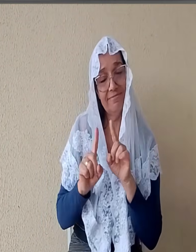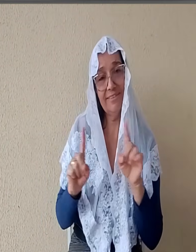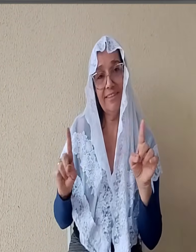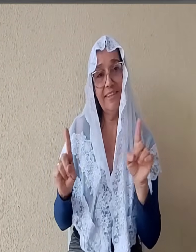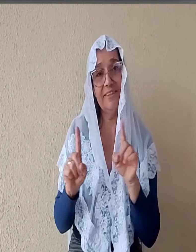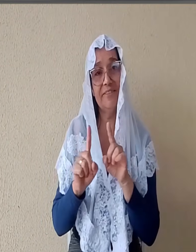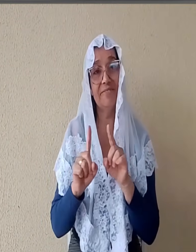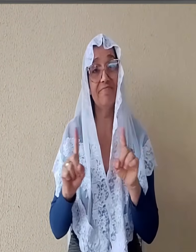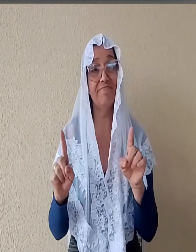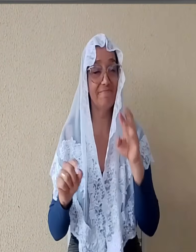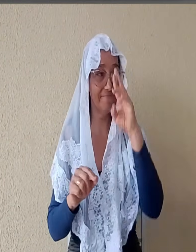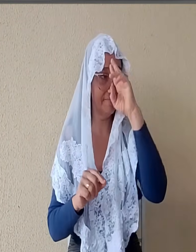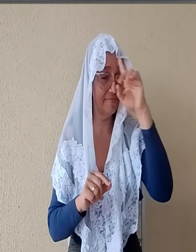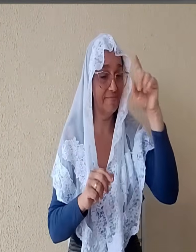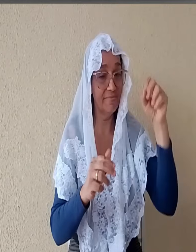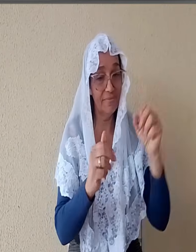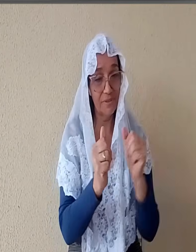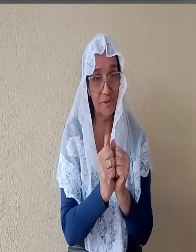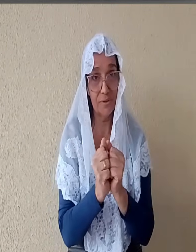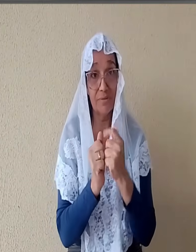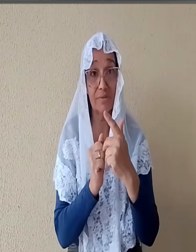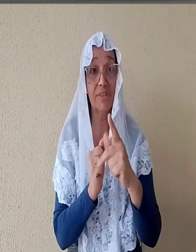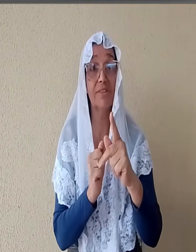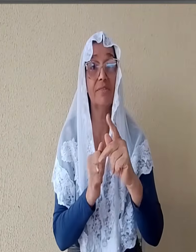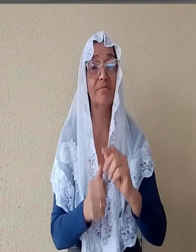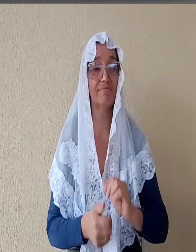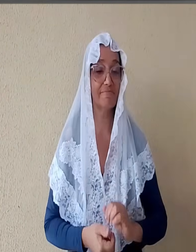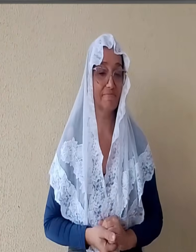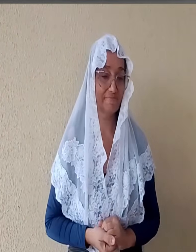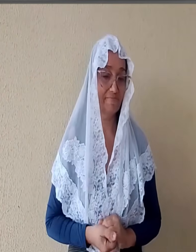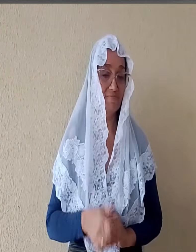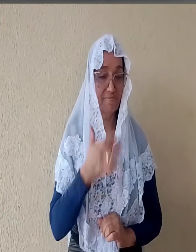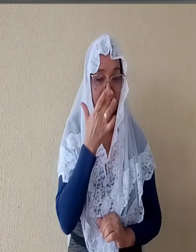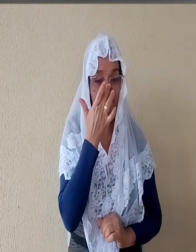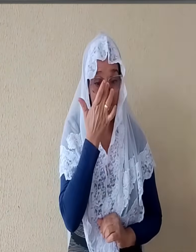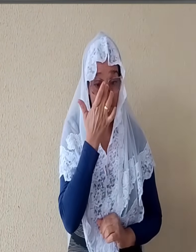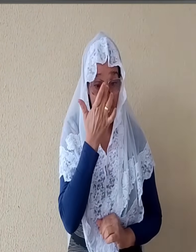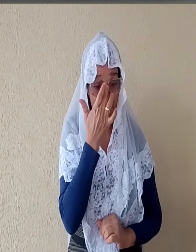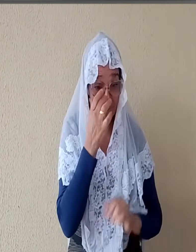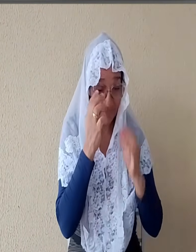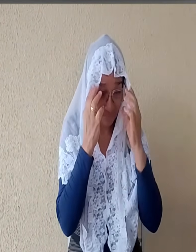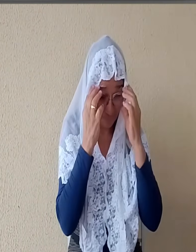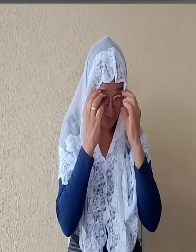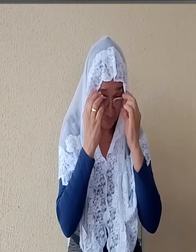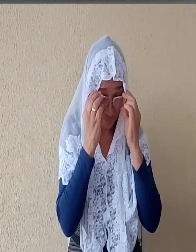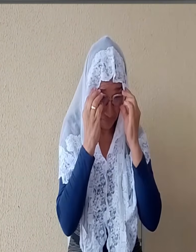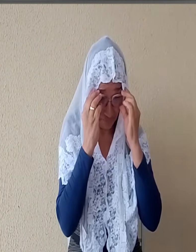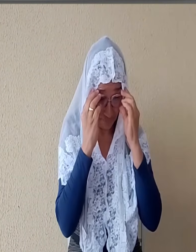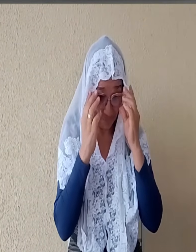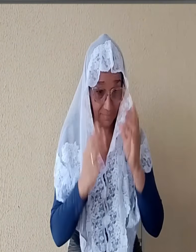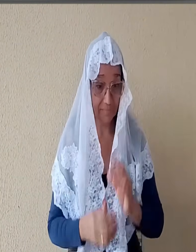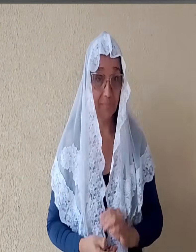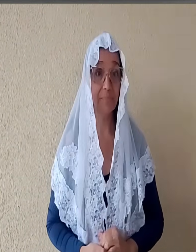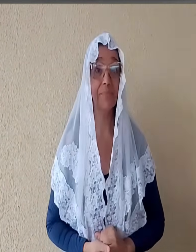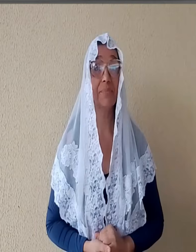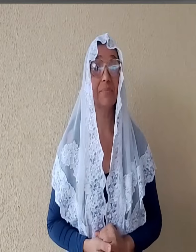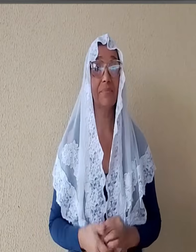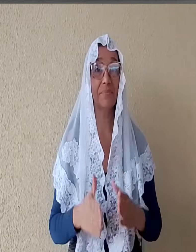aí, você vai ser igual Josué. É um dos nossos ou dos nossos inimigos? Bendito é o nome do